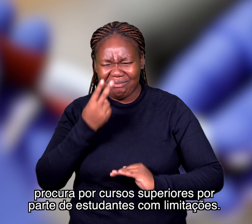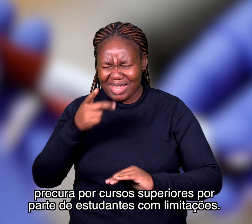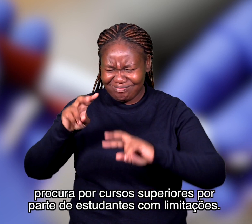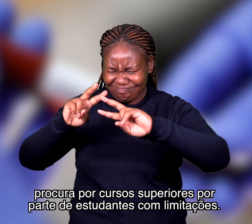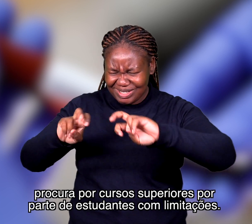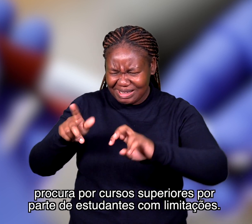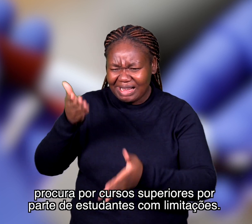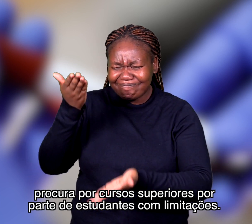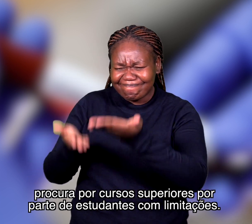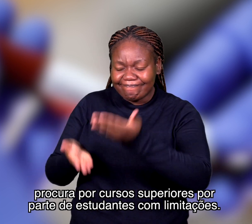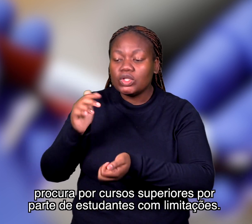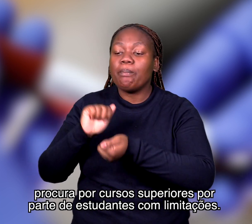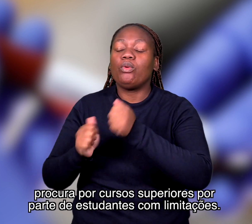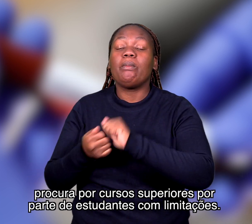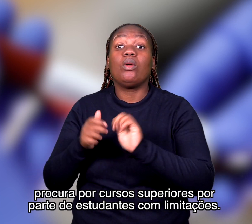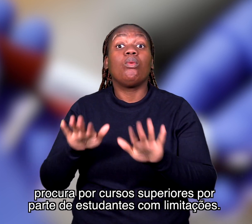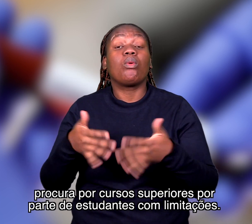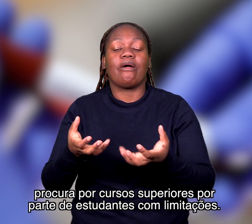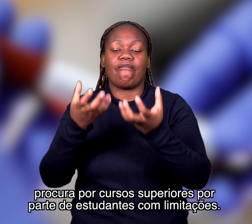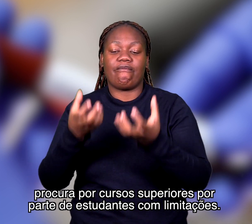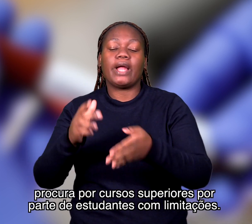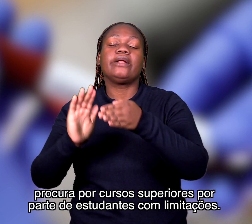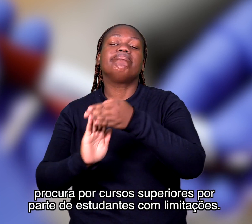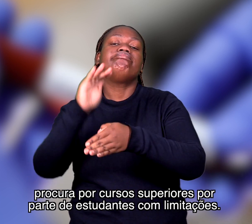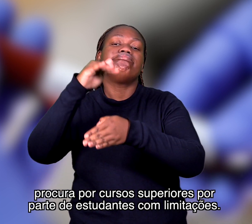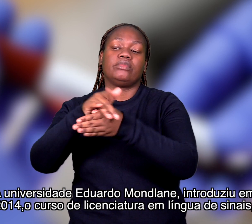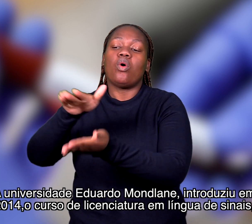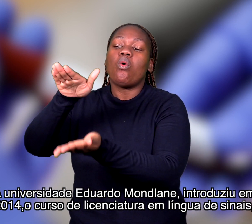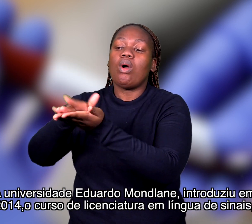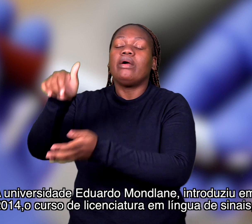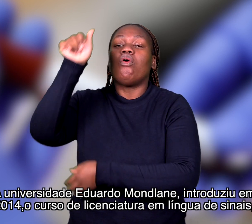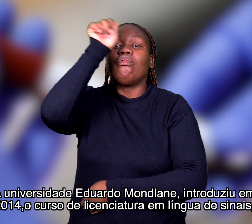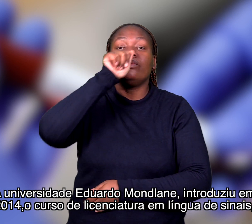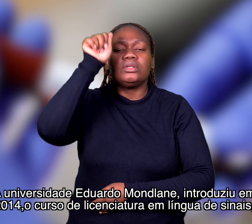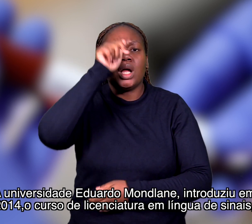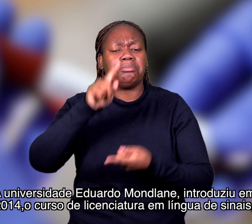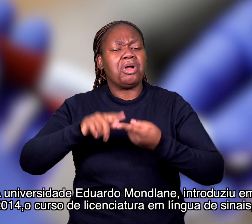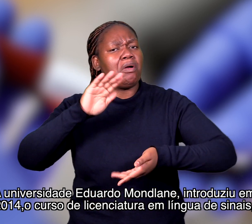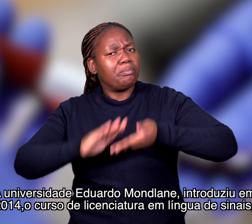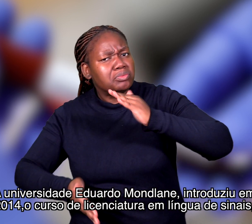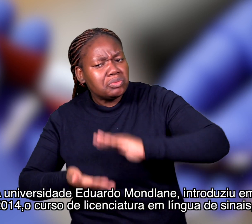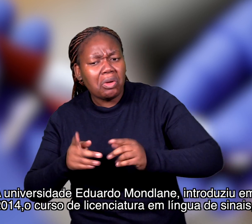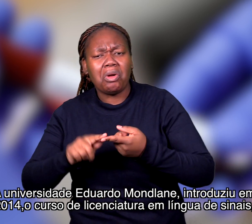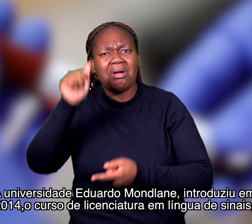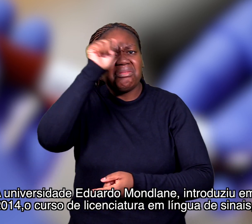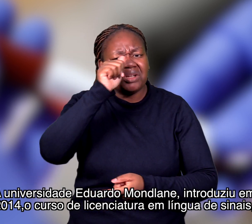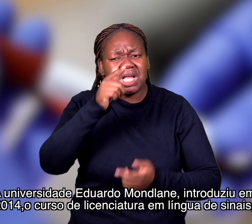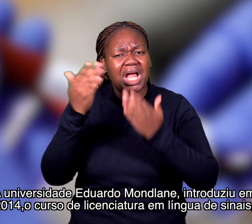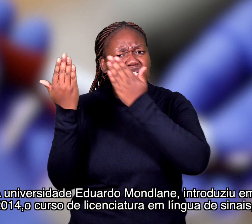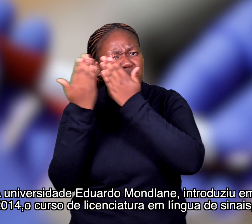por cursos superiores por parte de estudantes com limitações. A Universidade Eduardo Mulhane introduziu em 2014 o curso